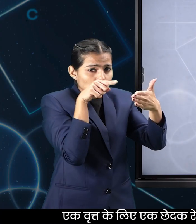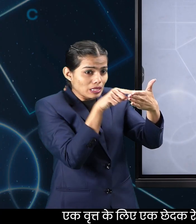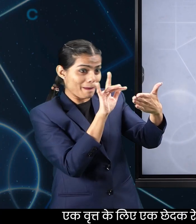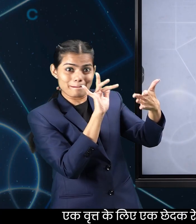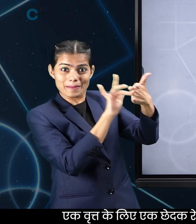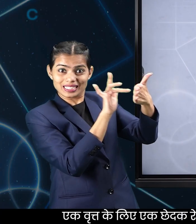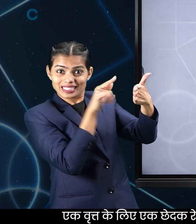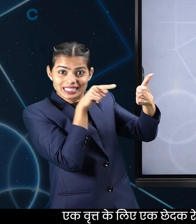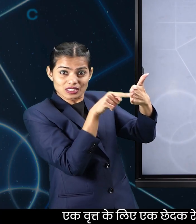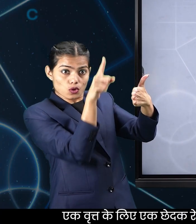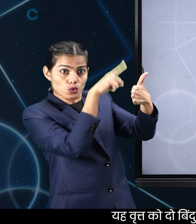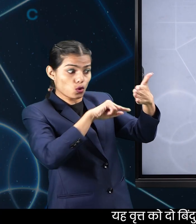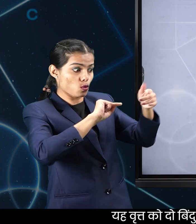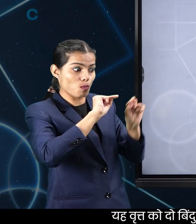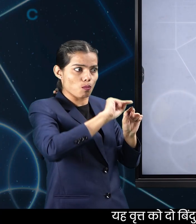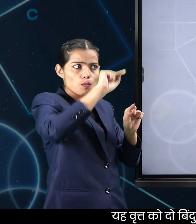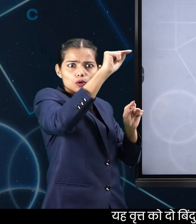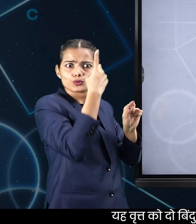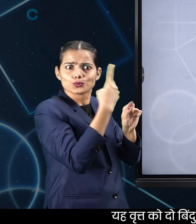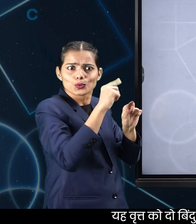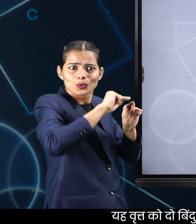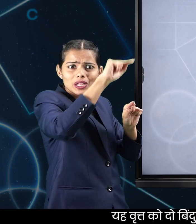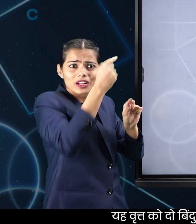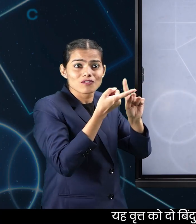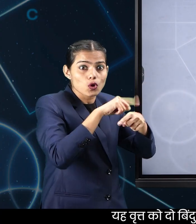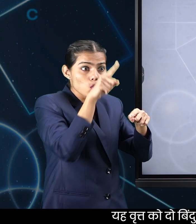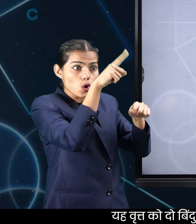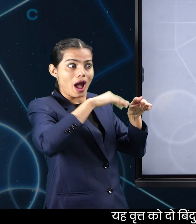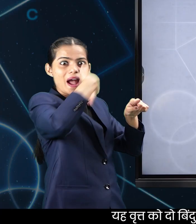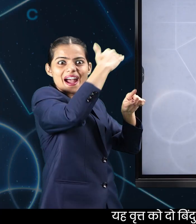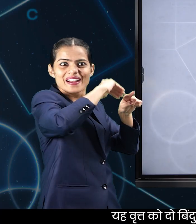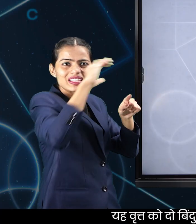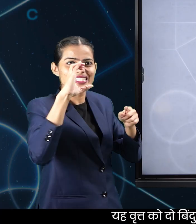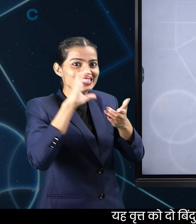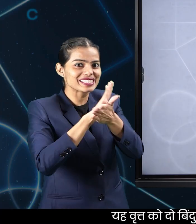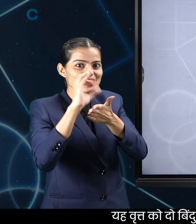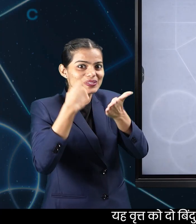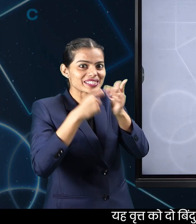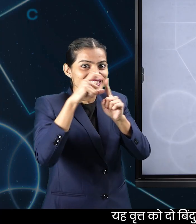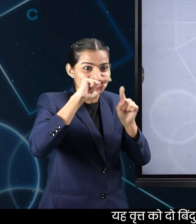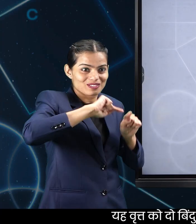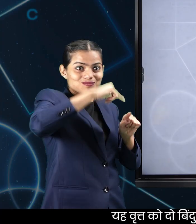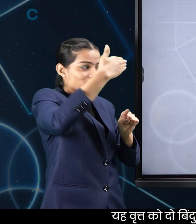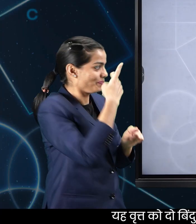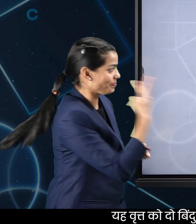बिंदु समान होते हैं। यह वृत्त को दो बिंदुओं पर काटता है जिससे वृत्त का